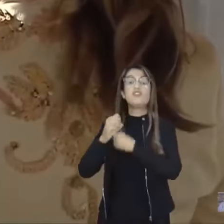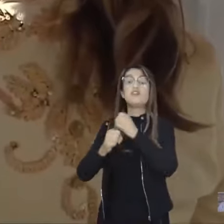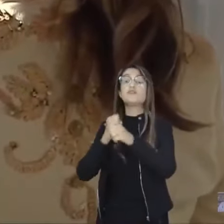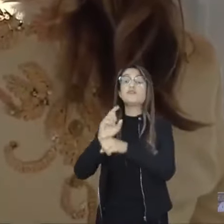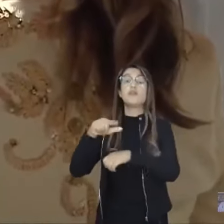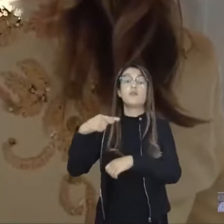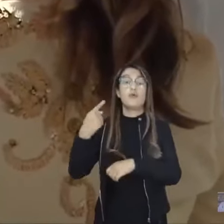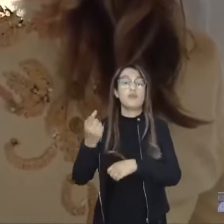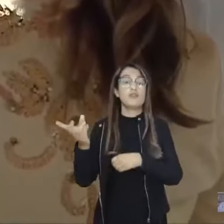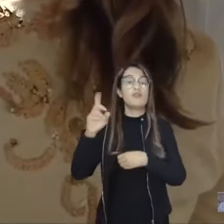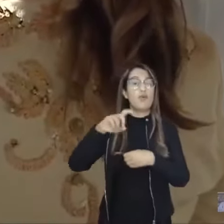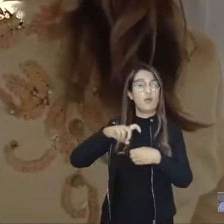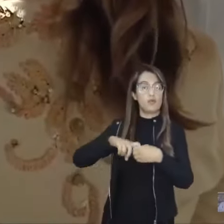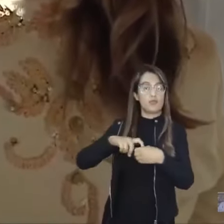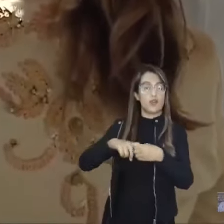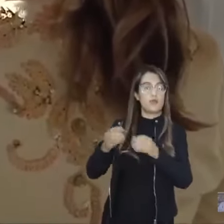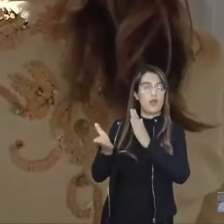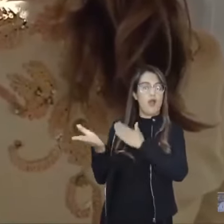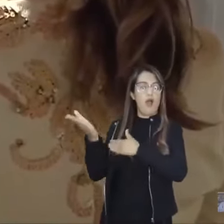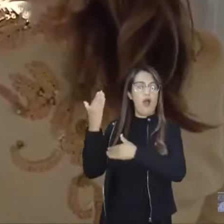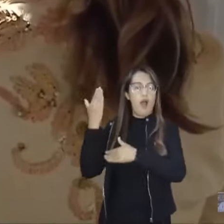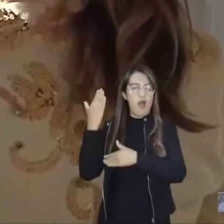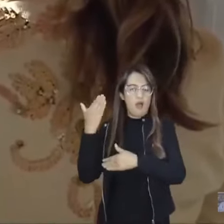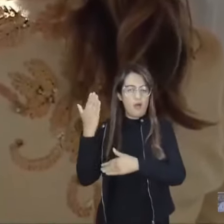um passado que julgávamos enterrado.